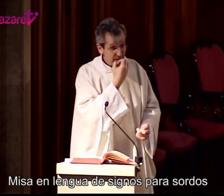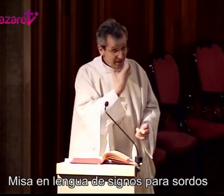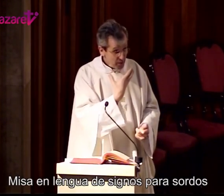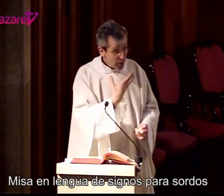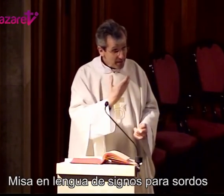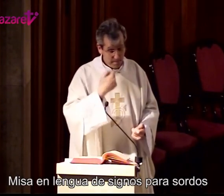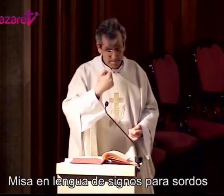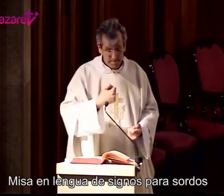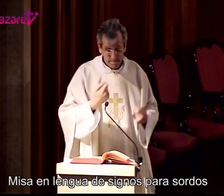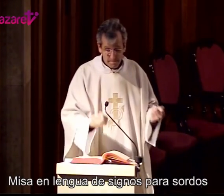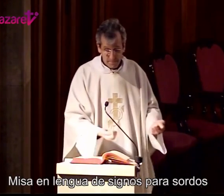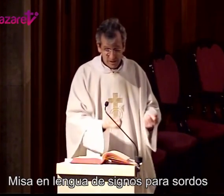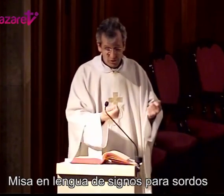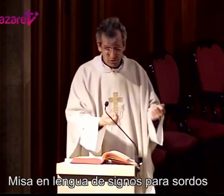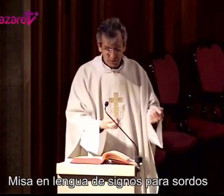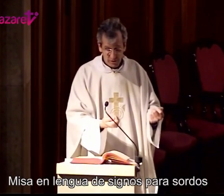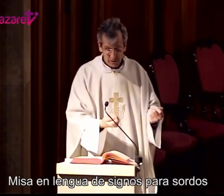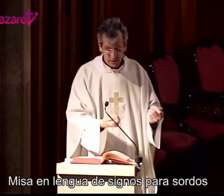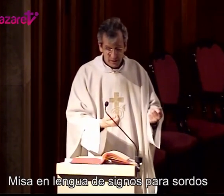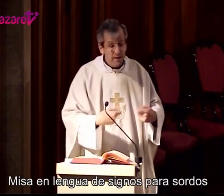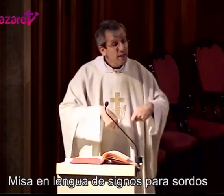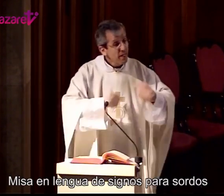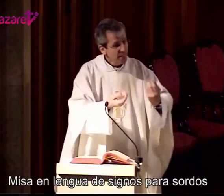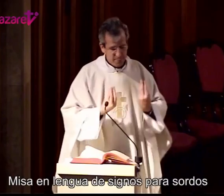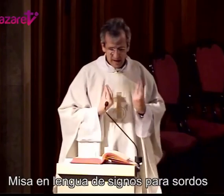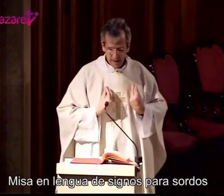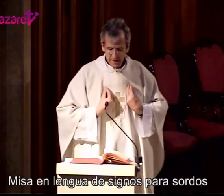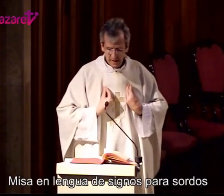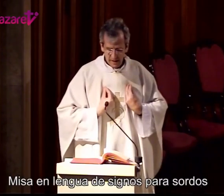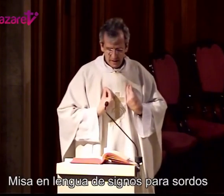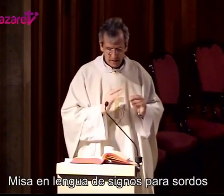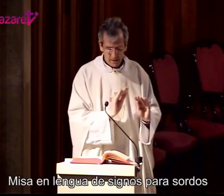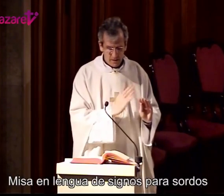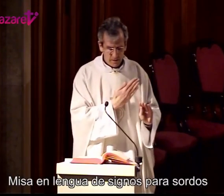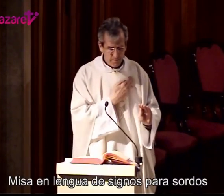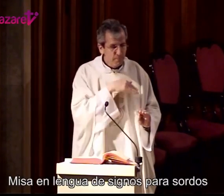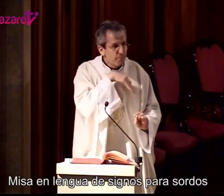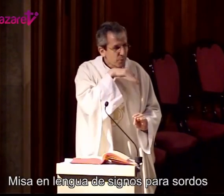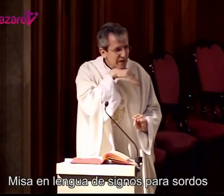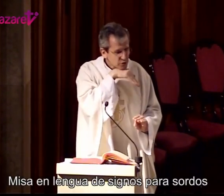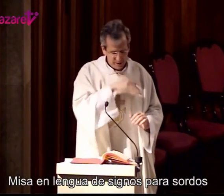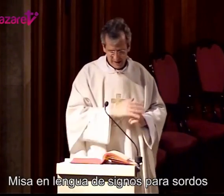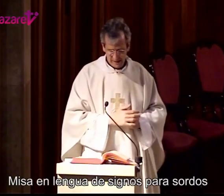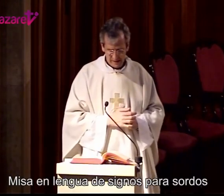El buen pastor da la vida por las ovejas.